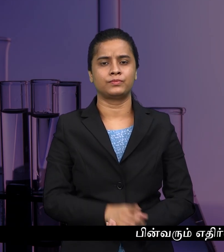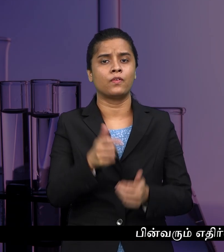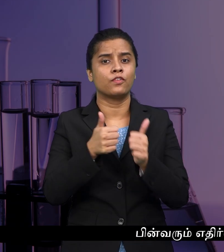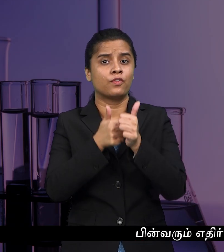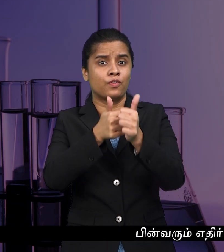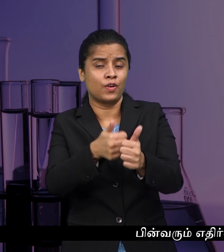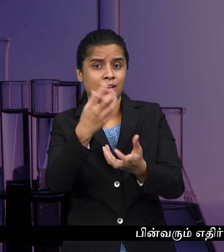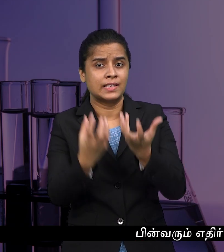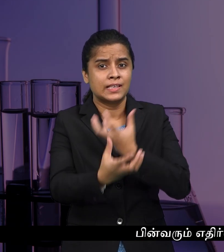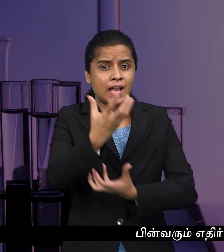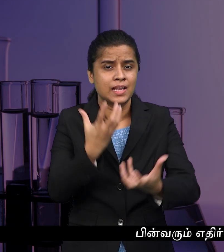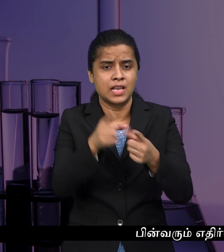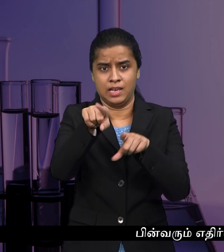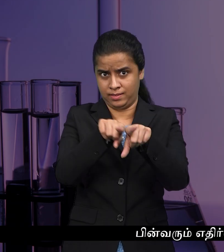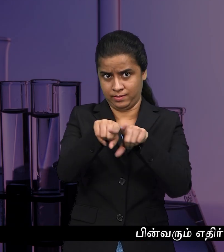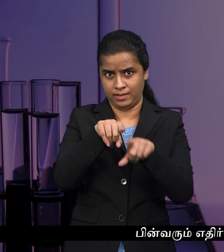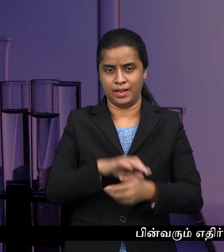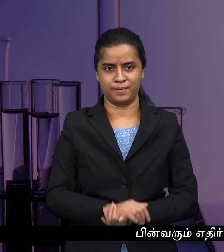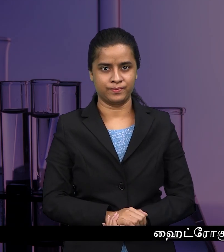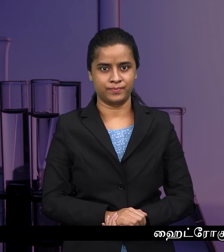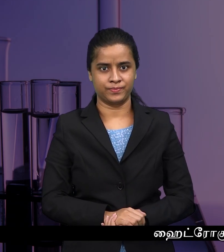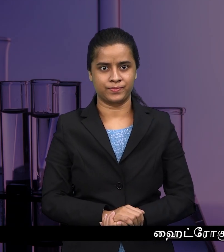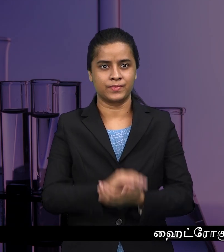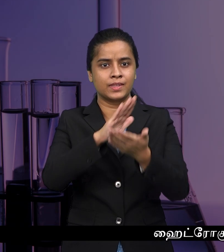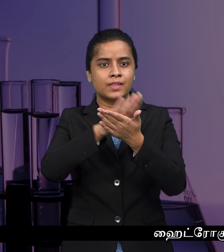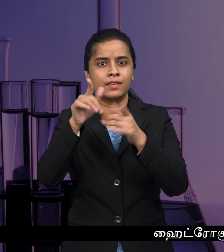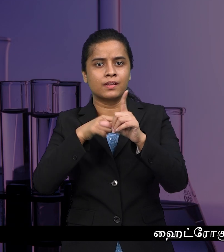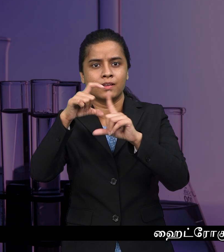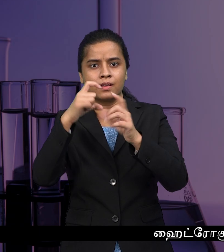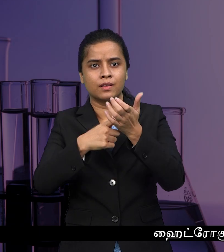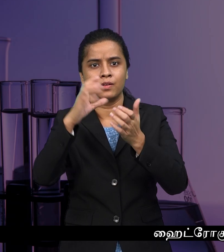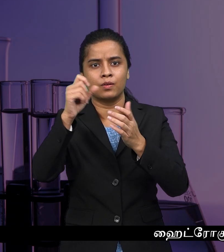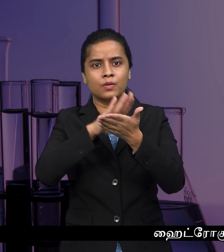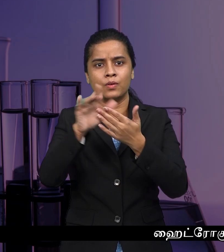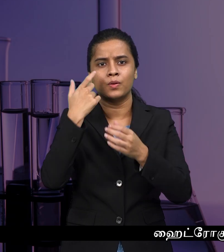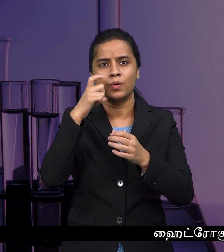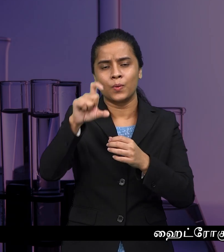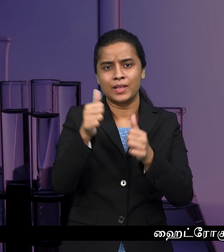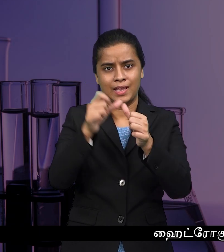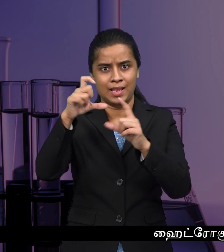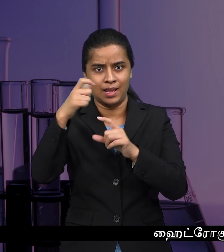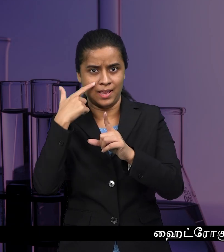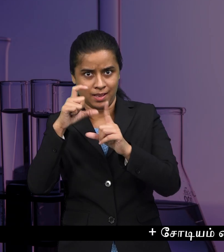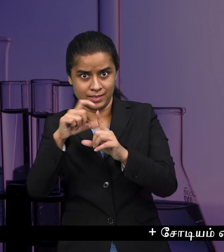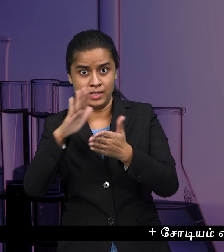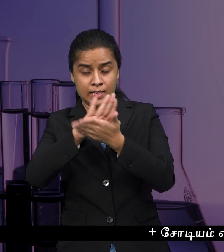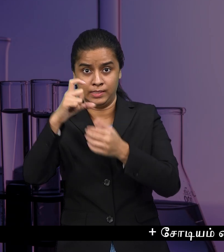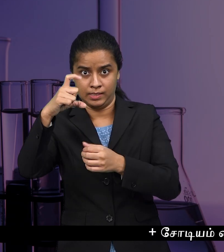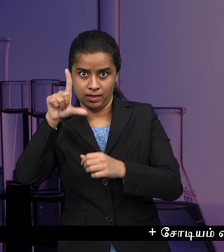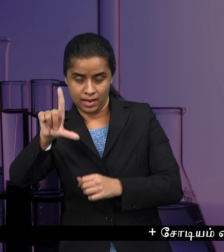பின்வரும் எதிர்வினை ஒரு எடுத்துக்காட்டு. ஹைட்ரோகுளோரிக் அமிலம், அதாவது HCl கூட்டல்